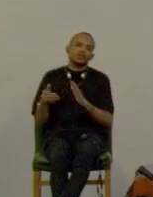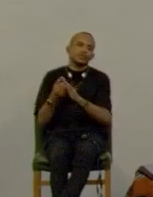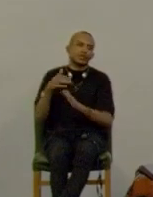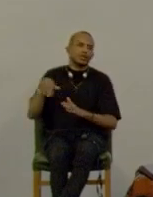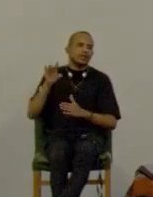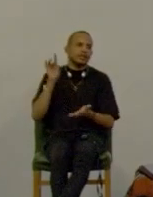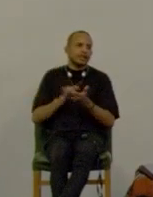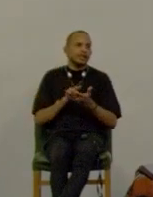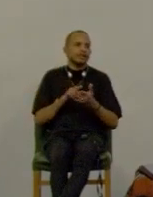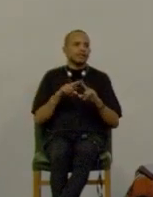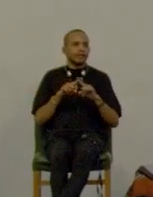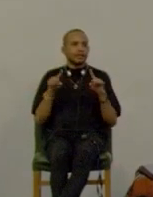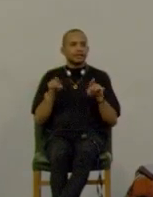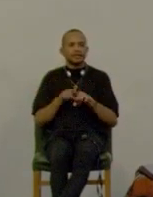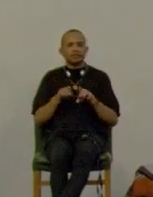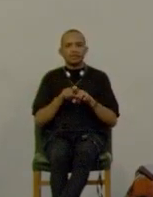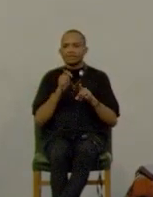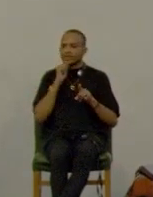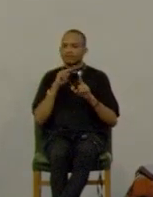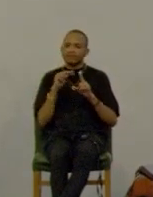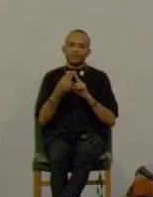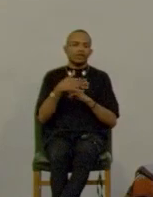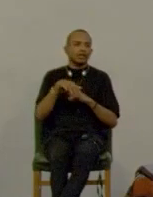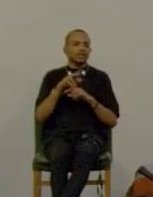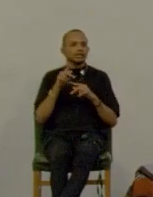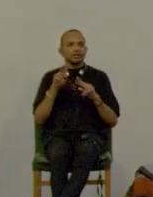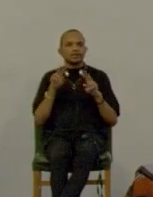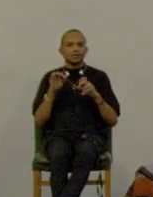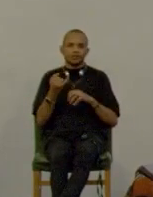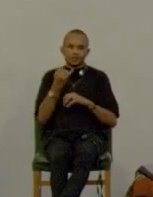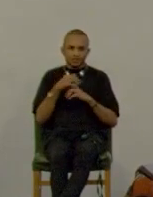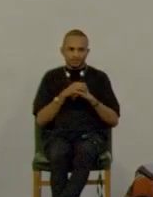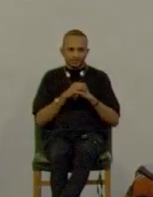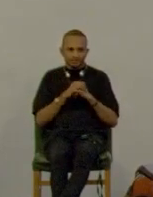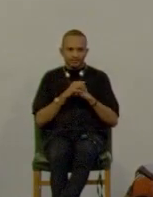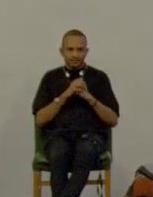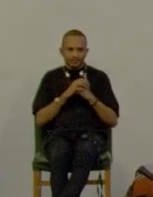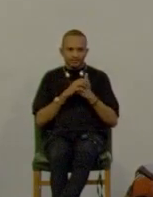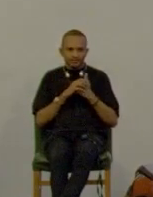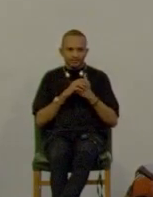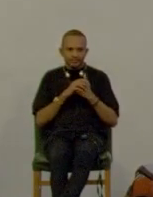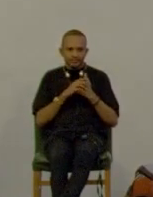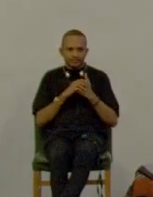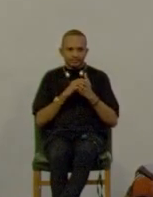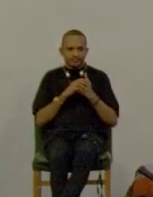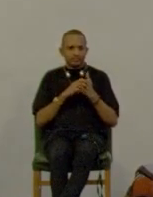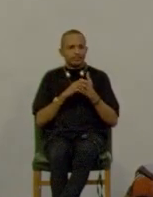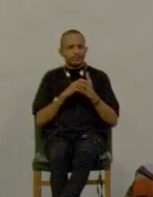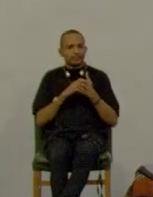bem, mas elas ficam invisibilizadas, isso é uma questão muito importante. E uma das